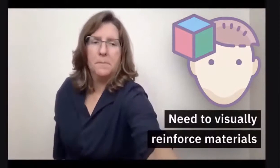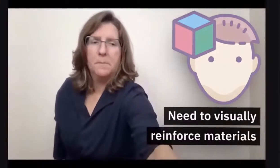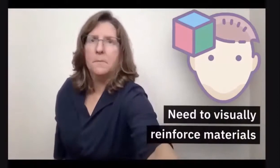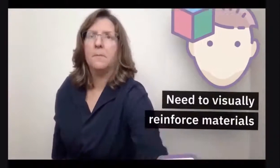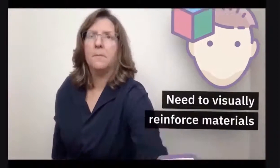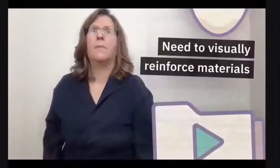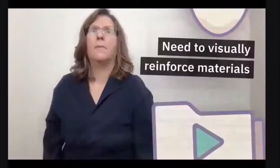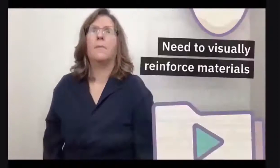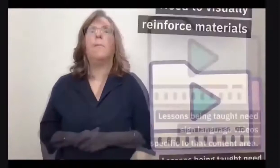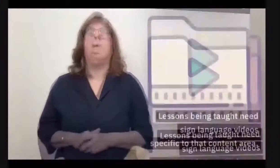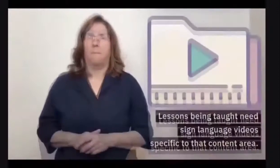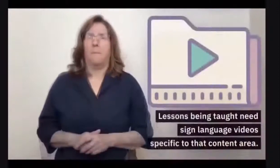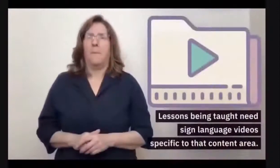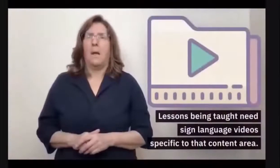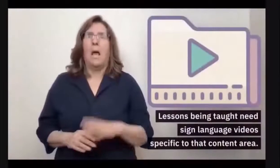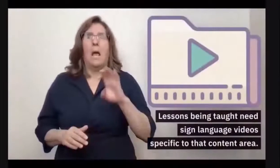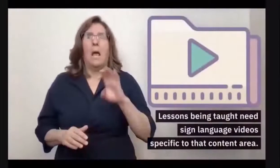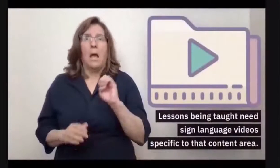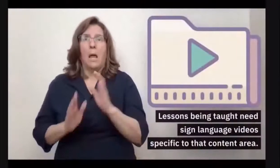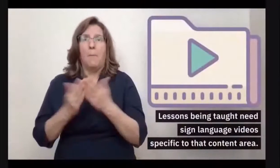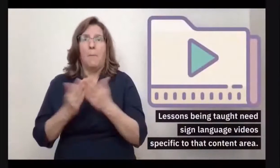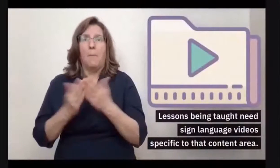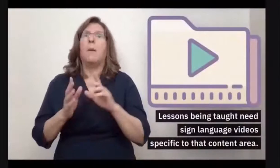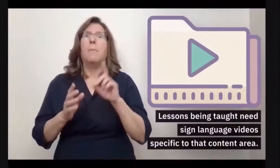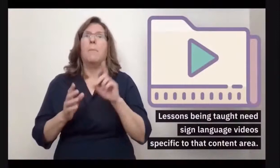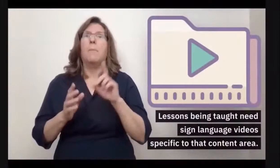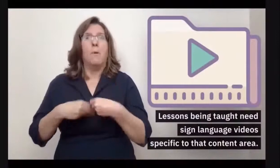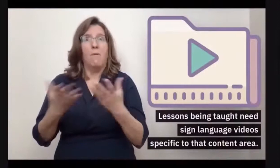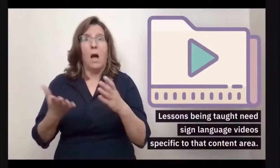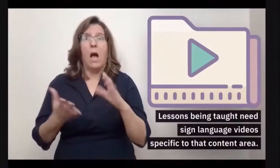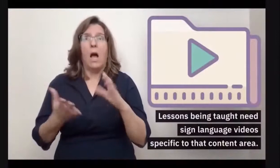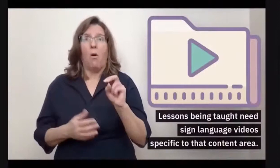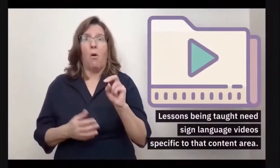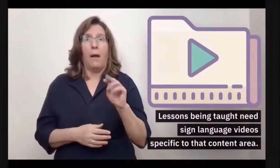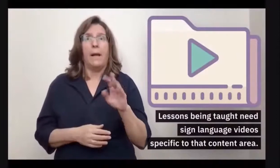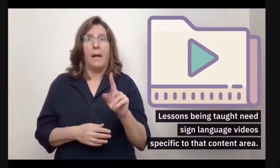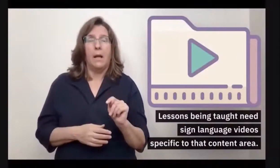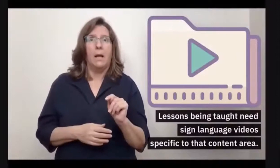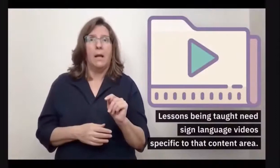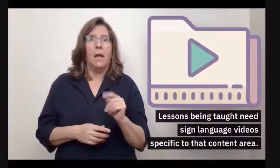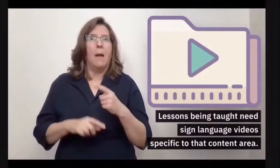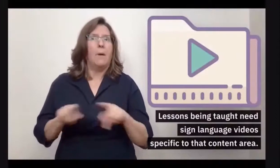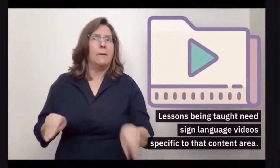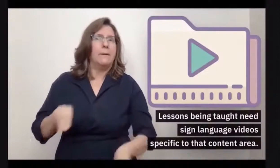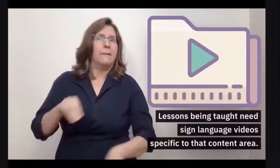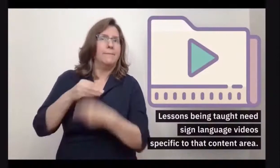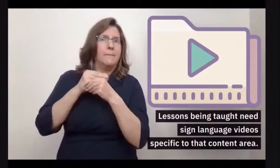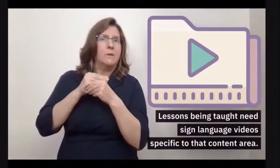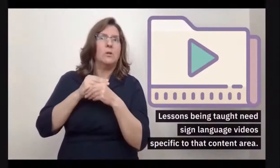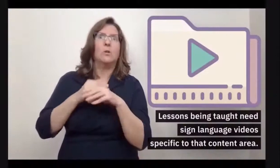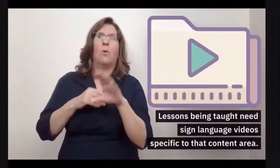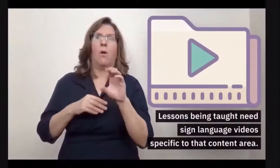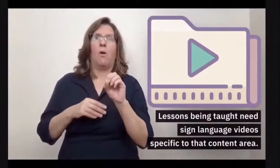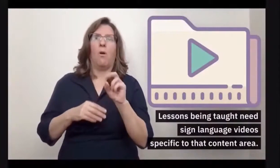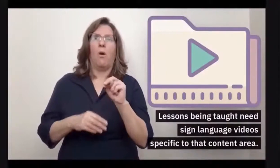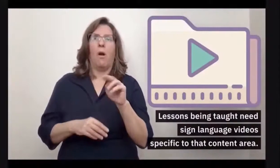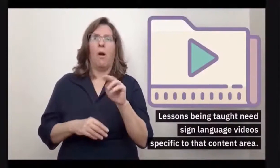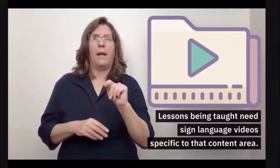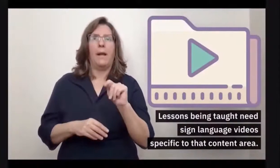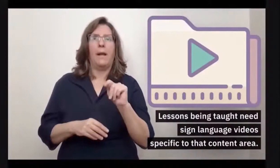traducir a lengua de señas. Y más allá, el ebook debe tener también glosarios en lengua de señas para el vocabulario que se enseña.